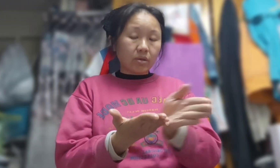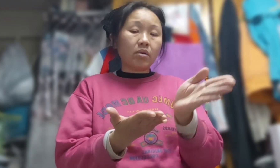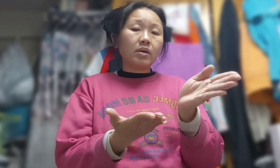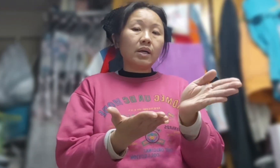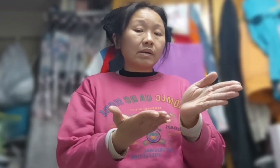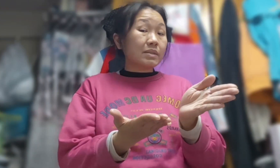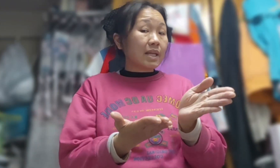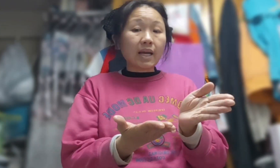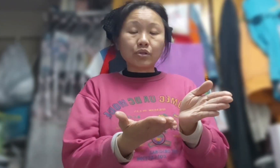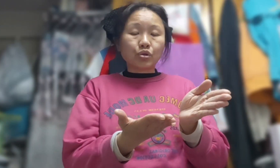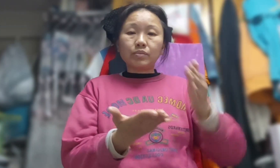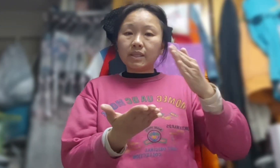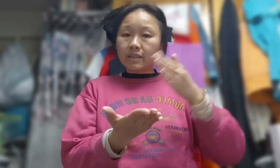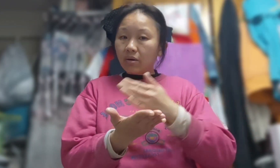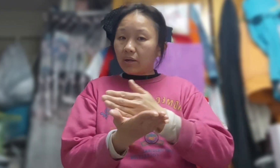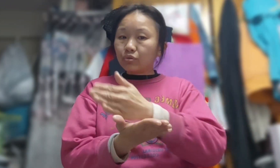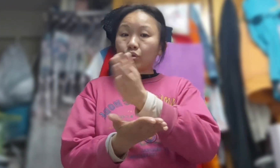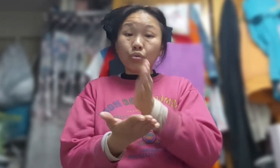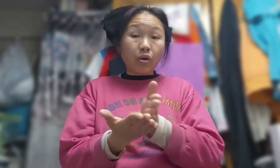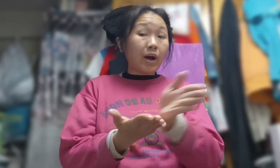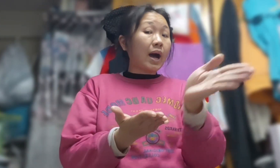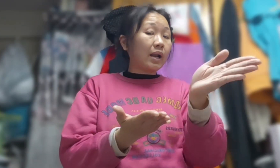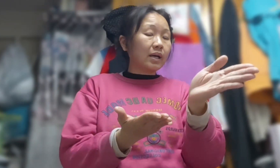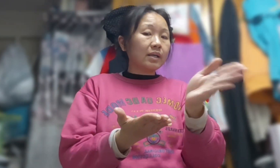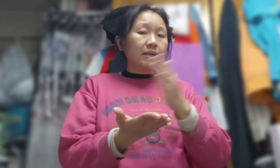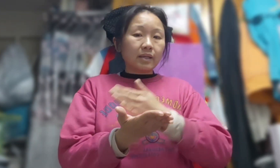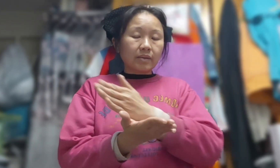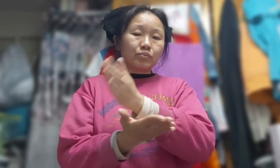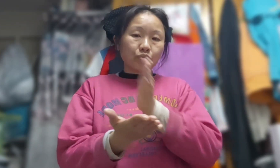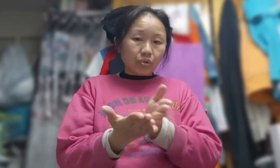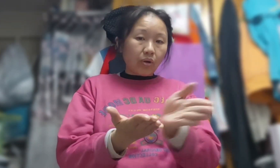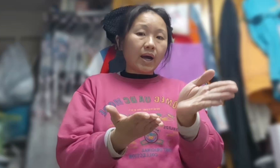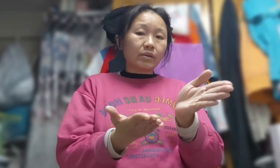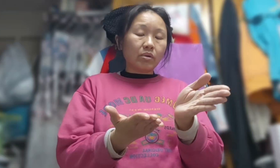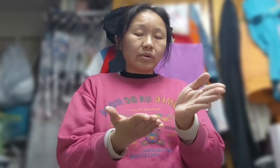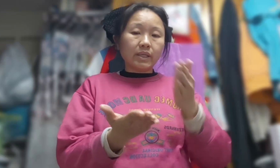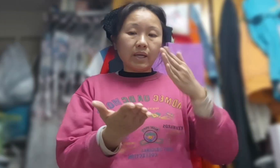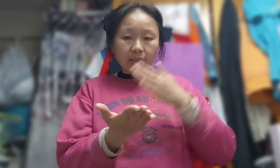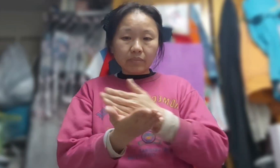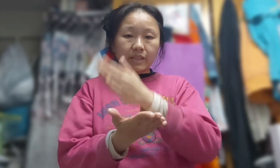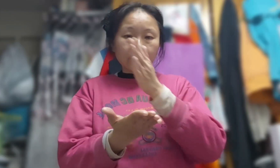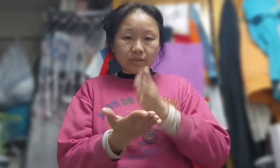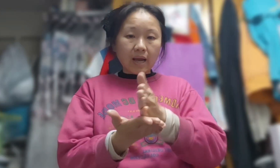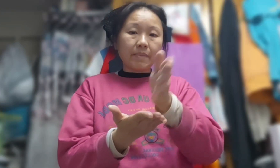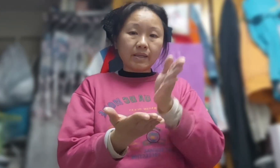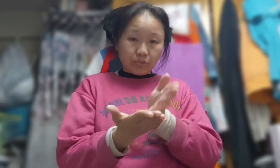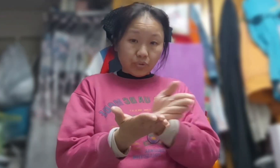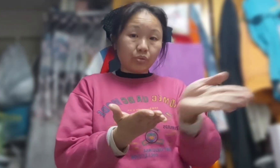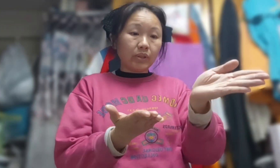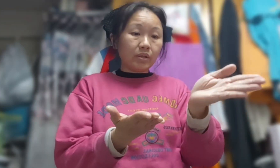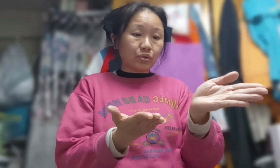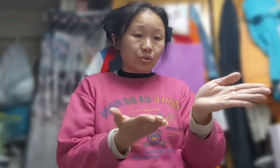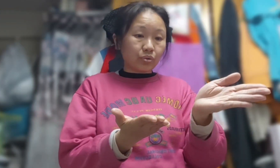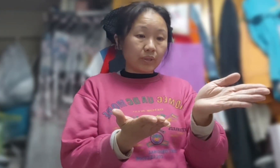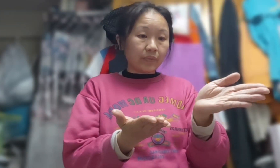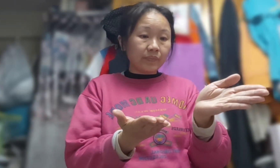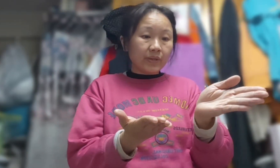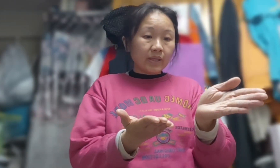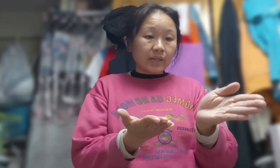過。咁真係做唔切就可能做2下啦。咁2下都可以嘅。咁其實3下就會好啲啦。左中右，跟住